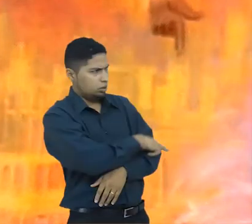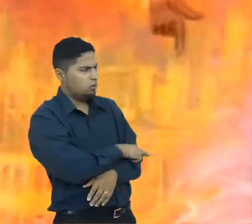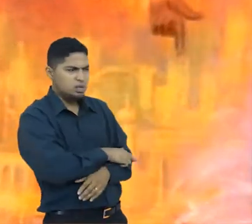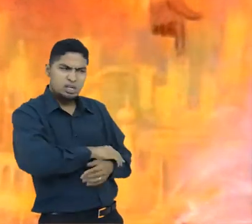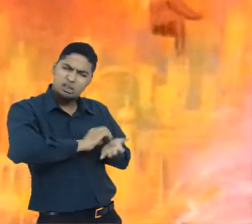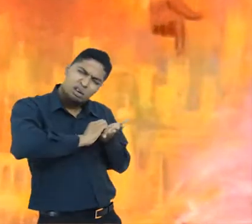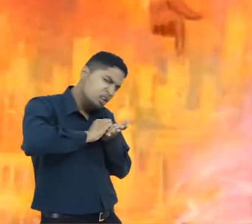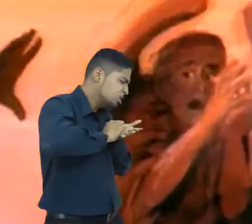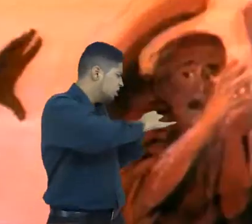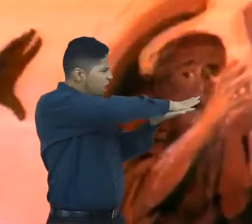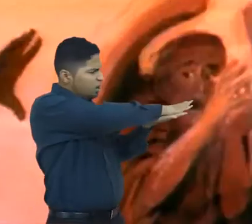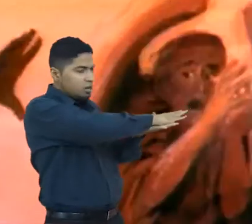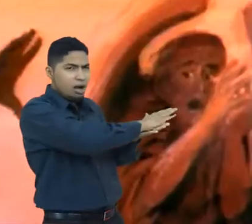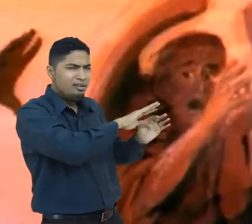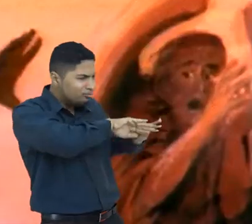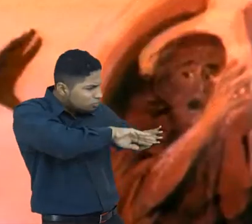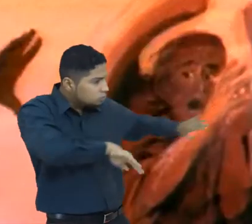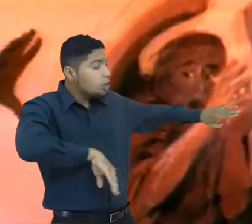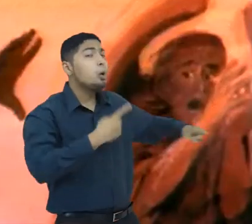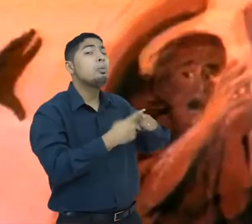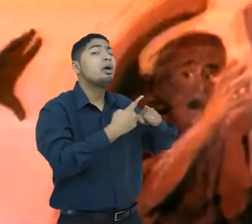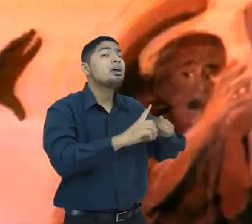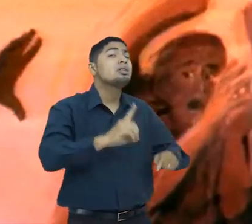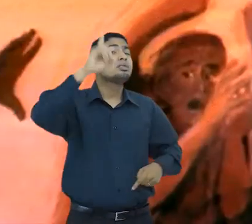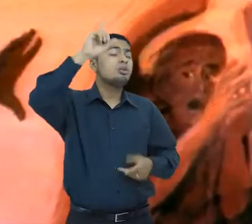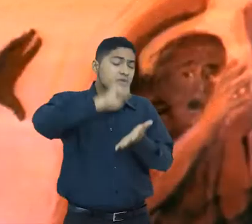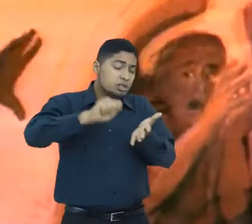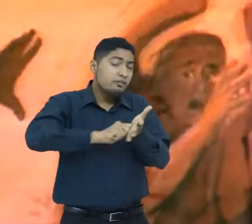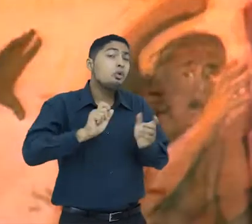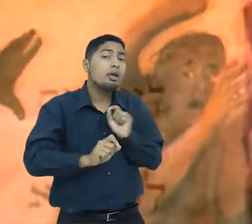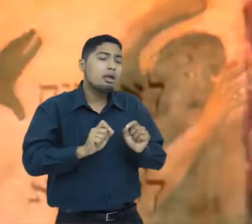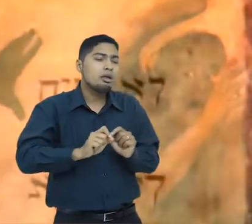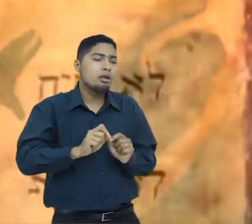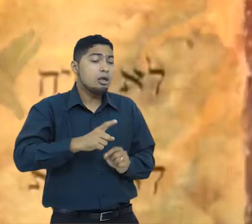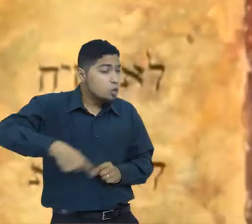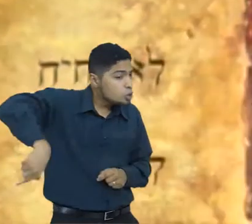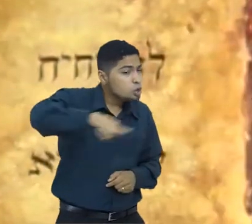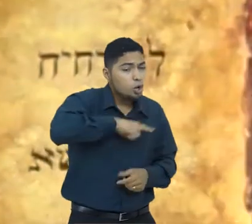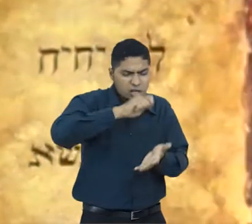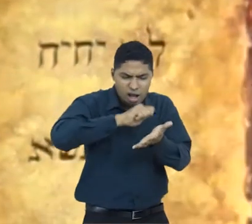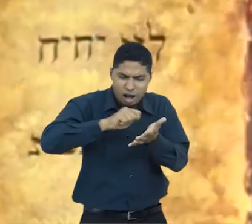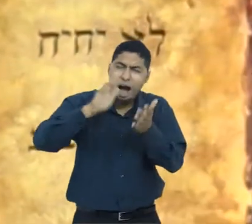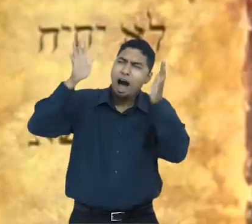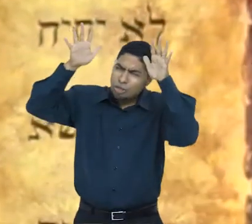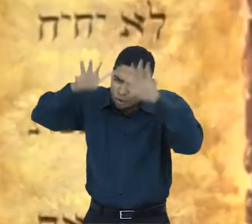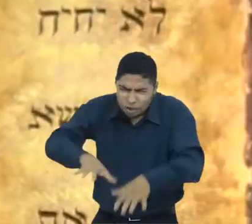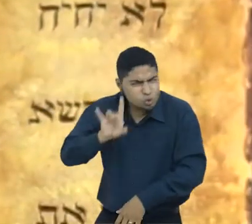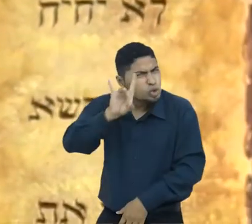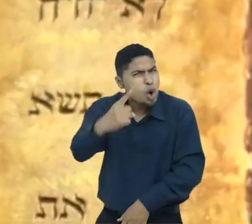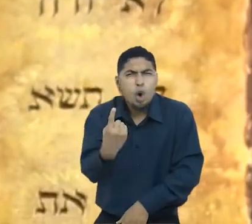Jesus respondeu: "Afaste-se de mim, Satanás, porque Deus escreveu: vocês adorarão o Senhor seu Deus e